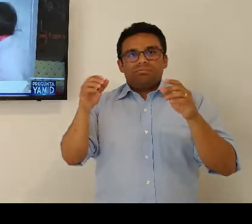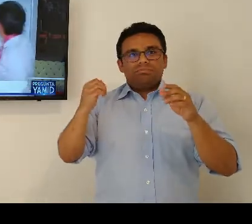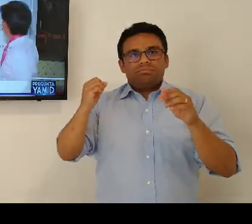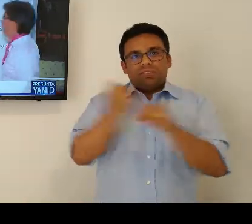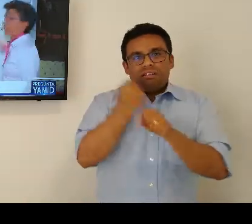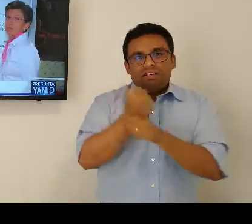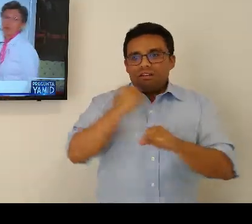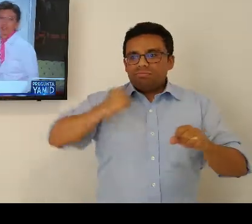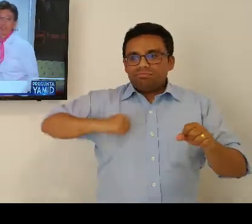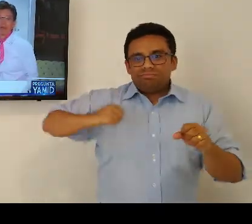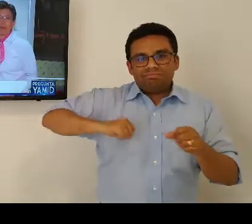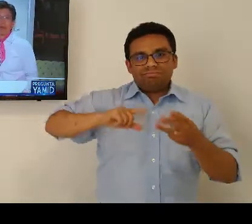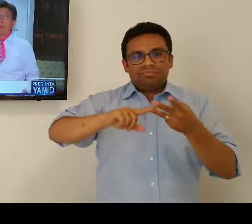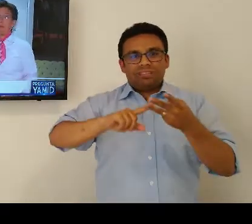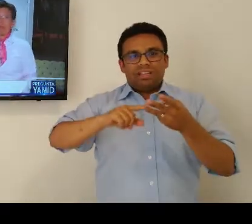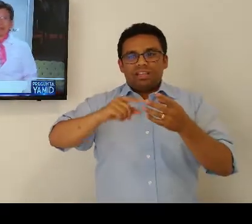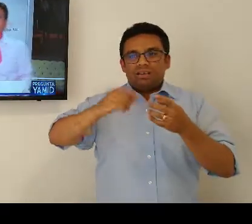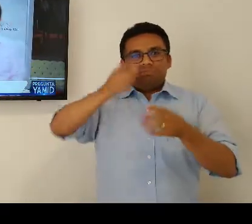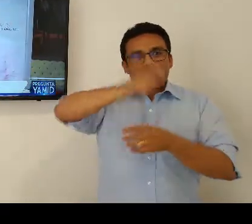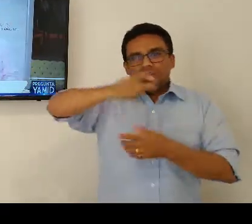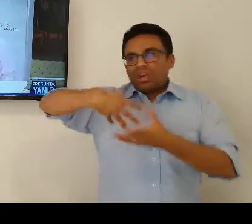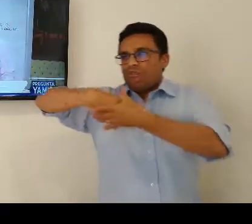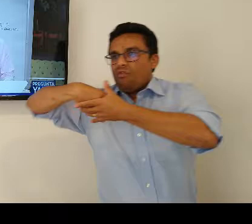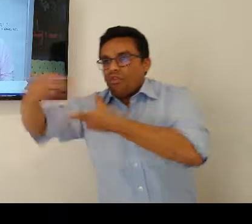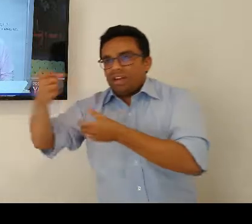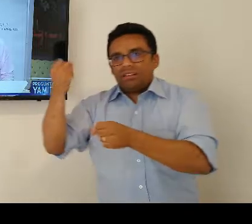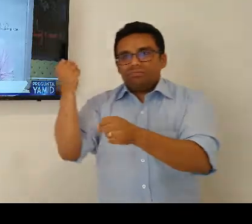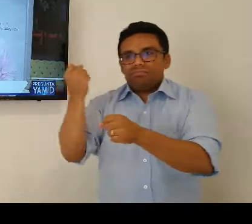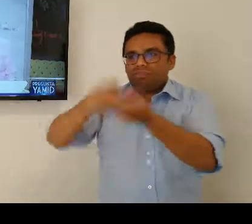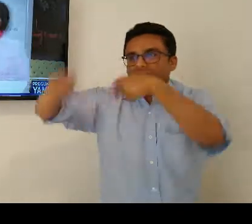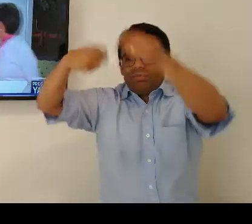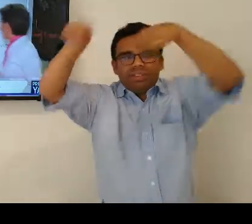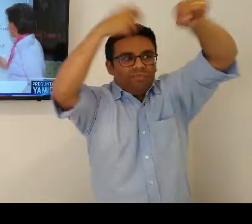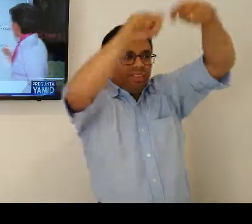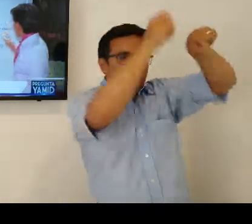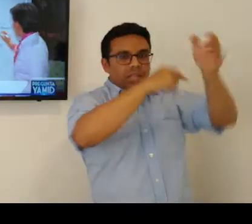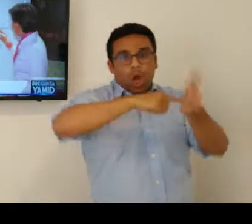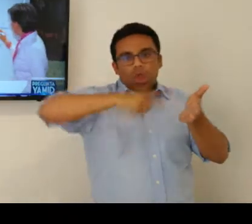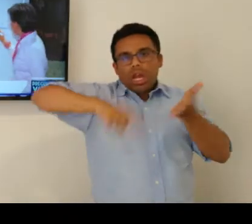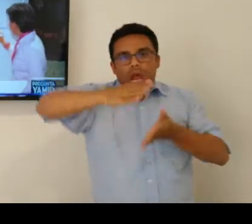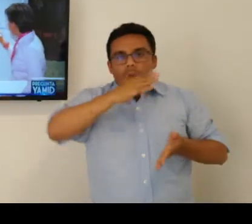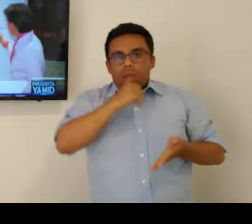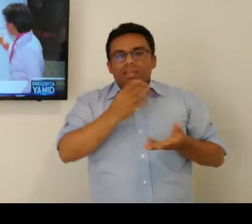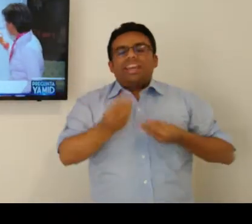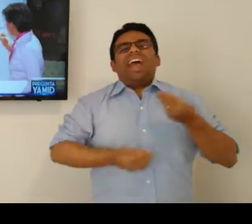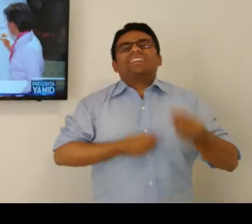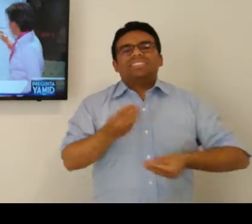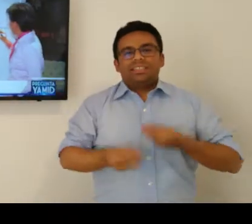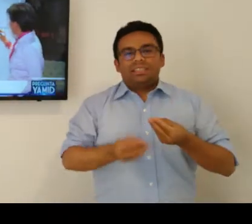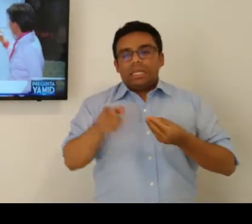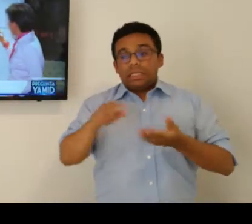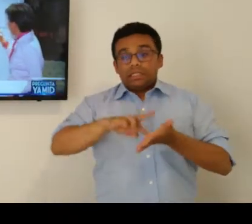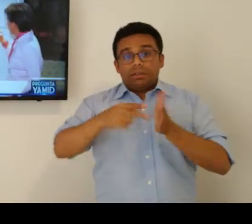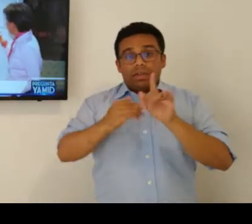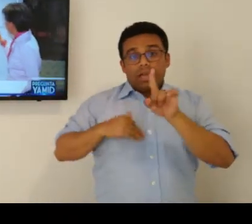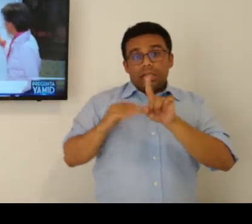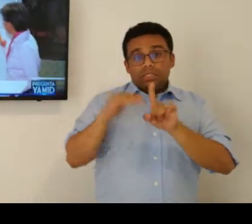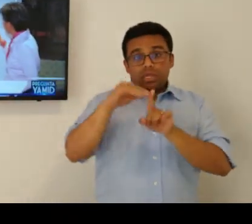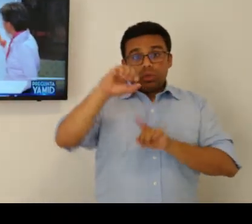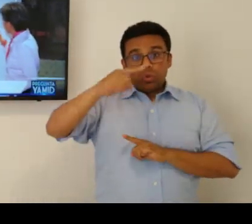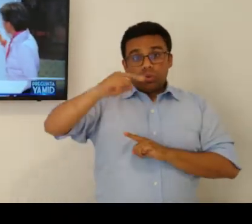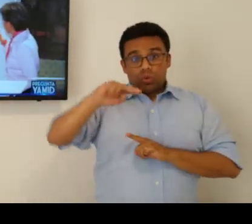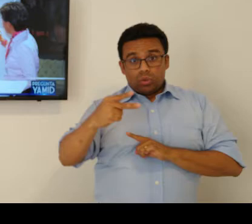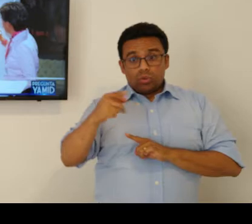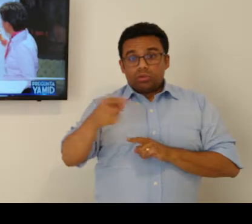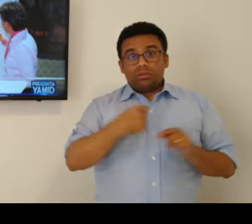realmente en pobreza, estrato 0, 1 y 2? Mandarles comida. Les estamos haciendo un giro de plata que va